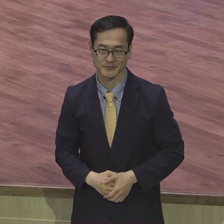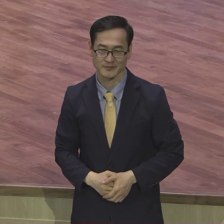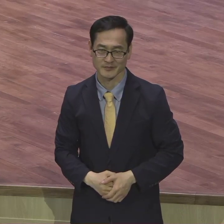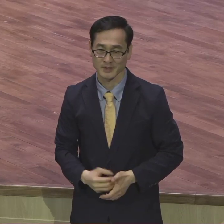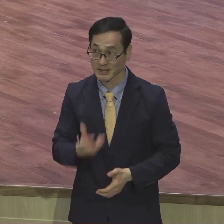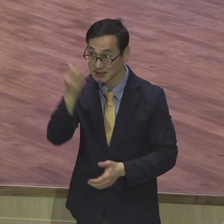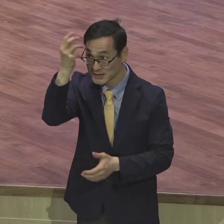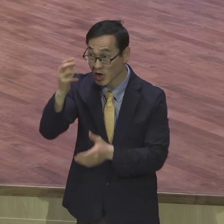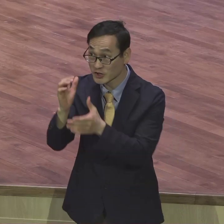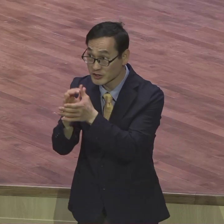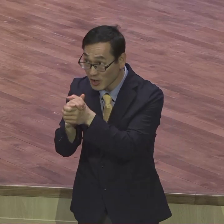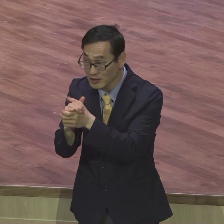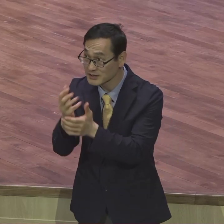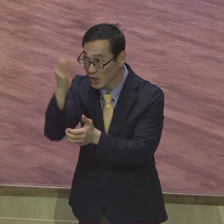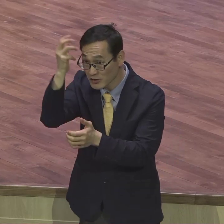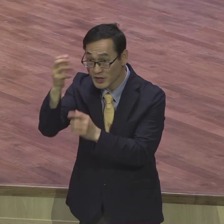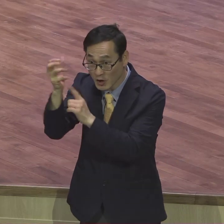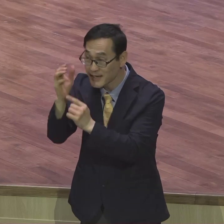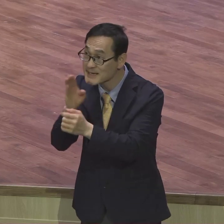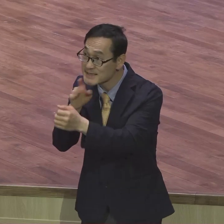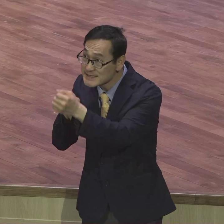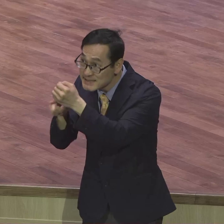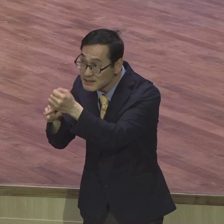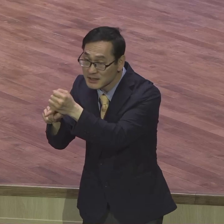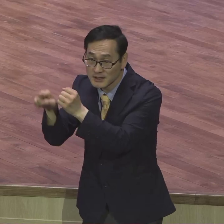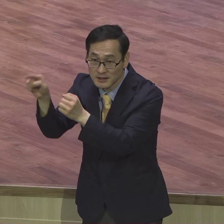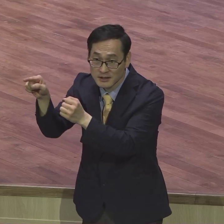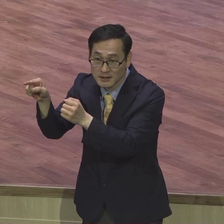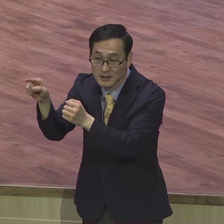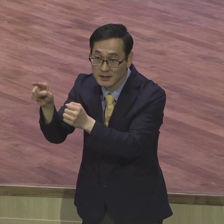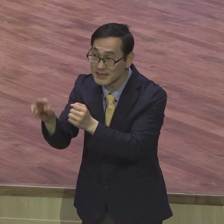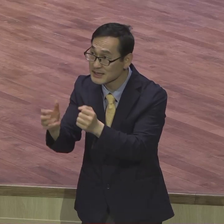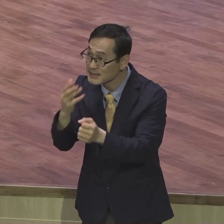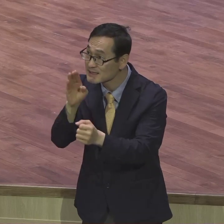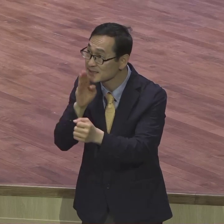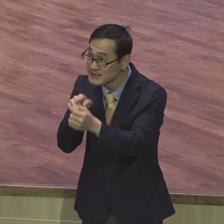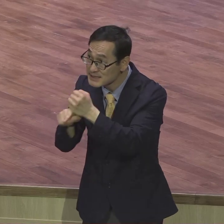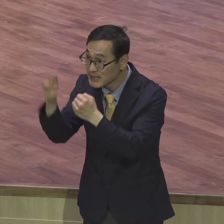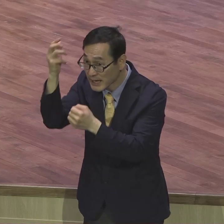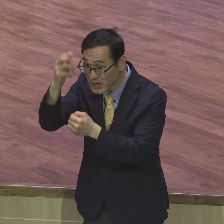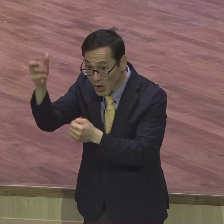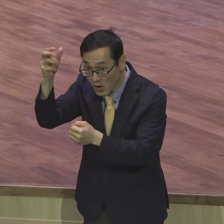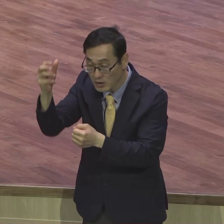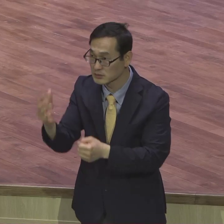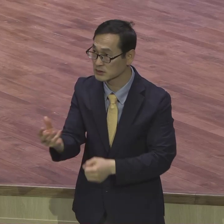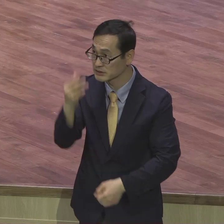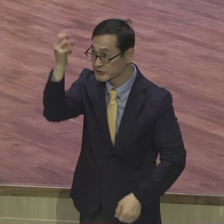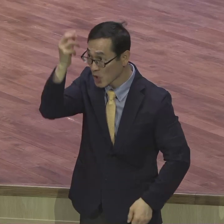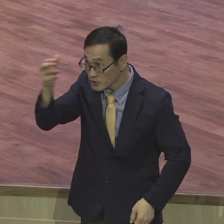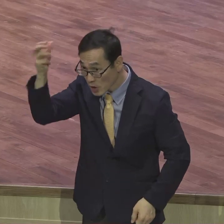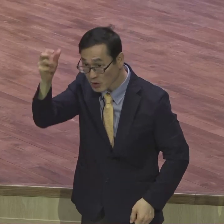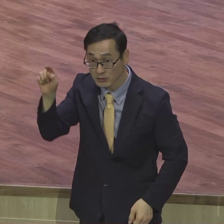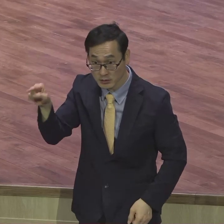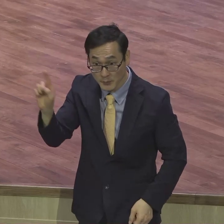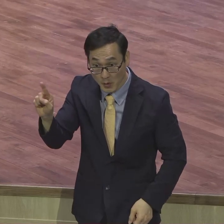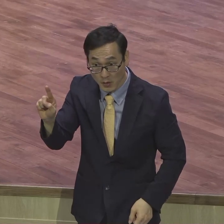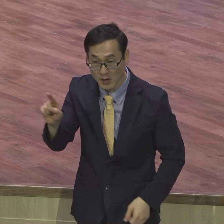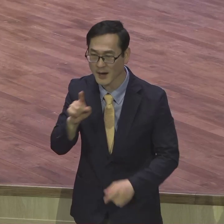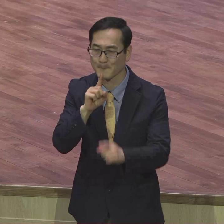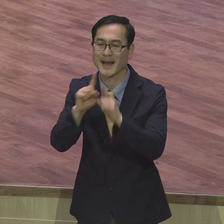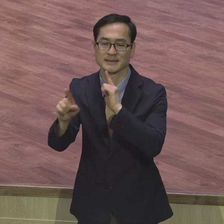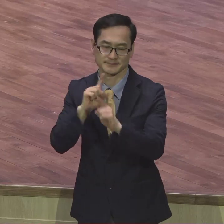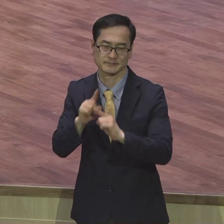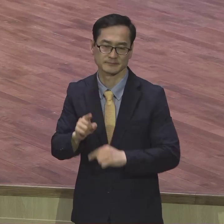성령의 진리의 영 이 성령의 진리의 영이 뭐예요? 말씀의 영이에요. 진리의 영이 오시면 진리가 뭐예요?